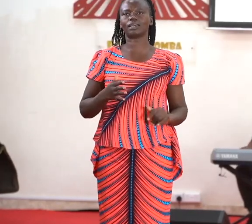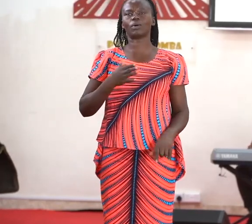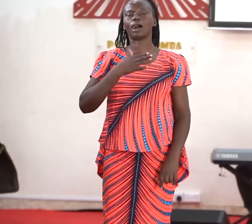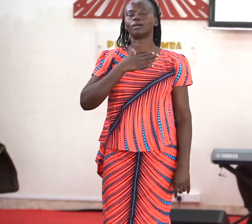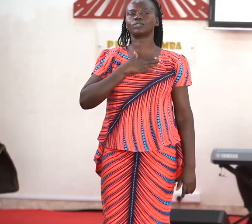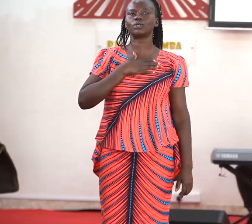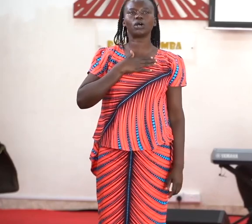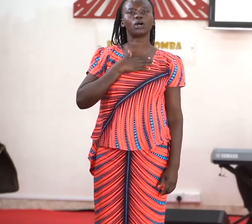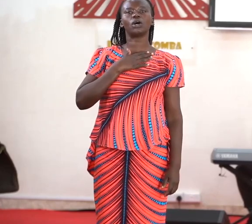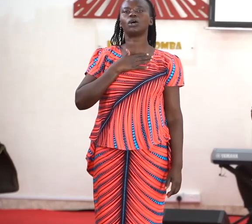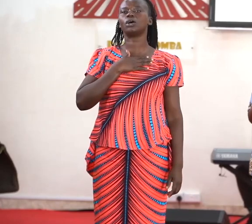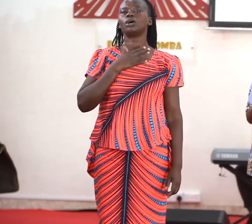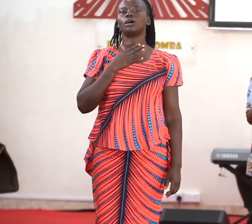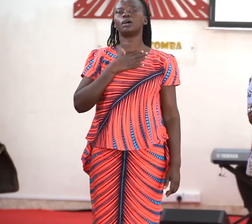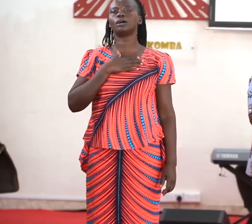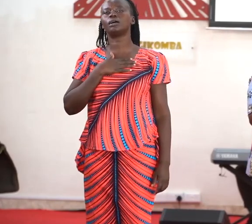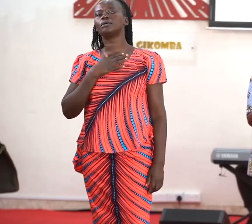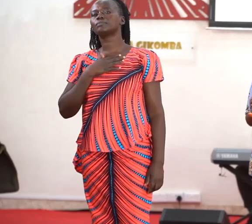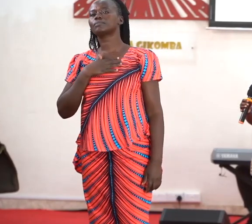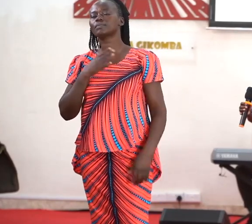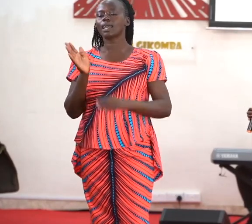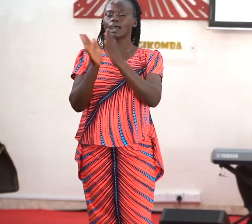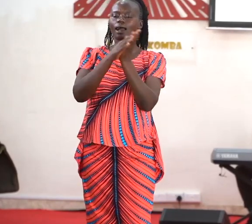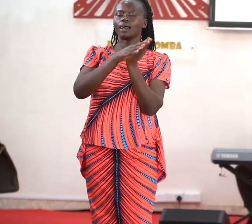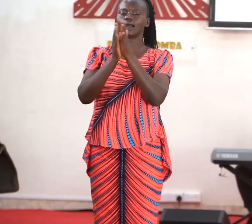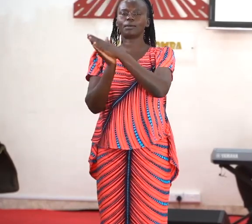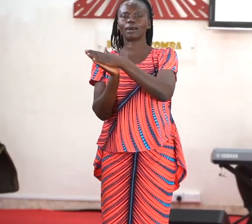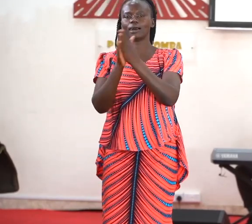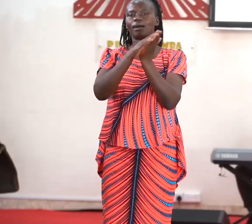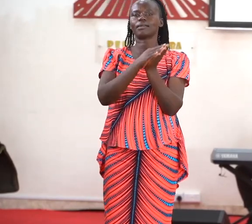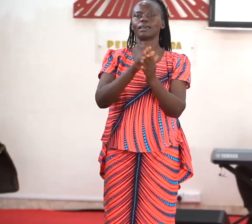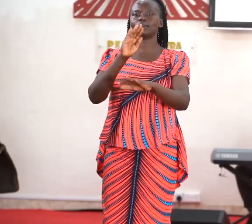mwokozi wangu, habari njema.